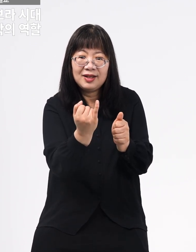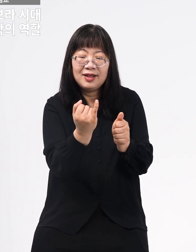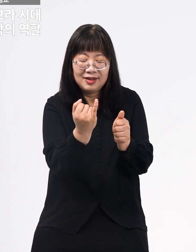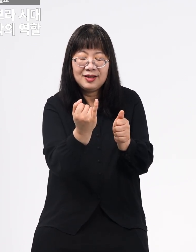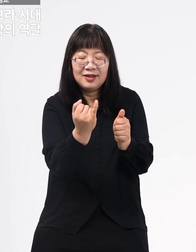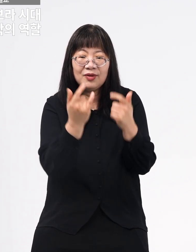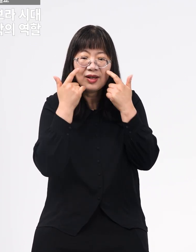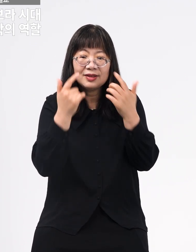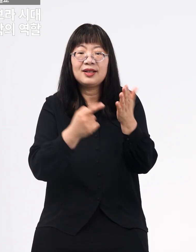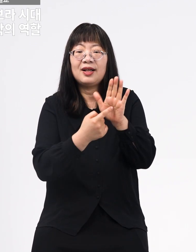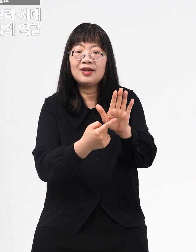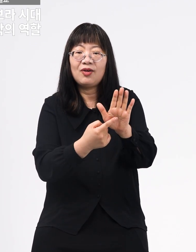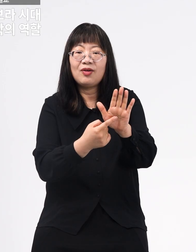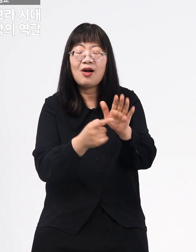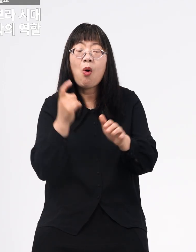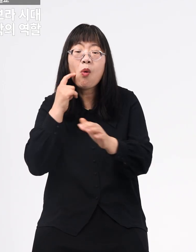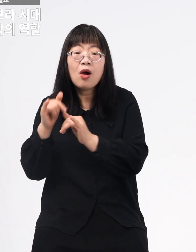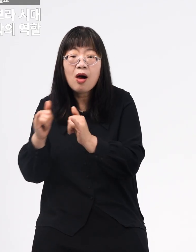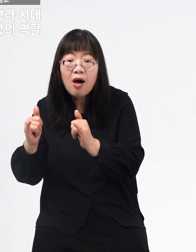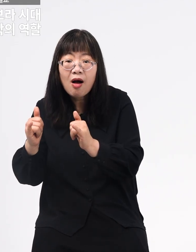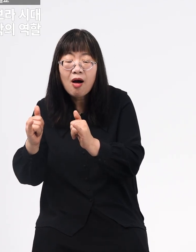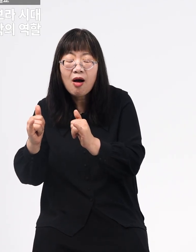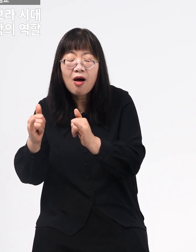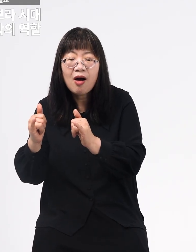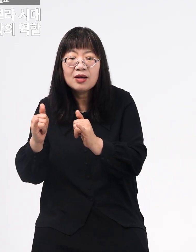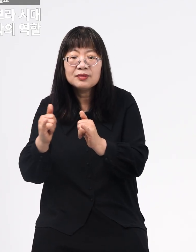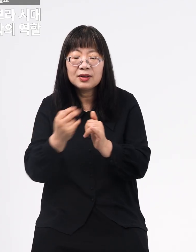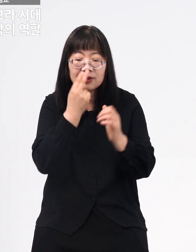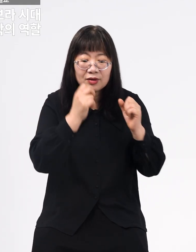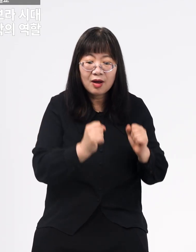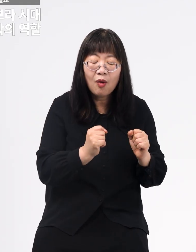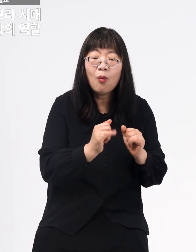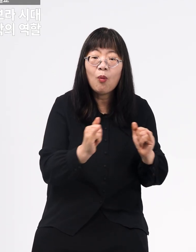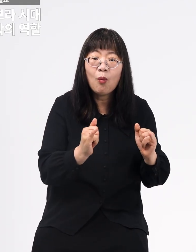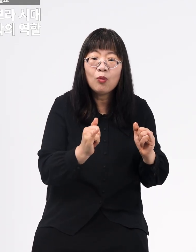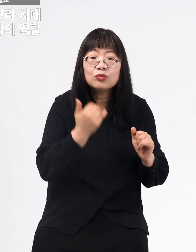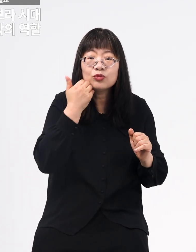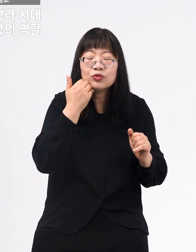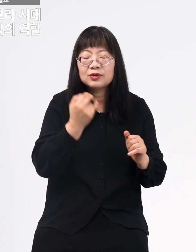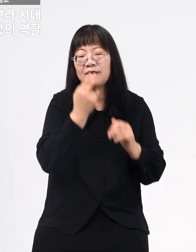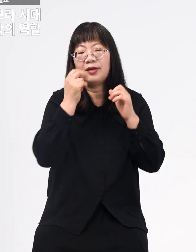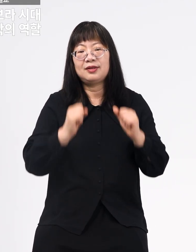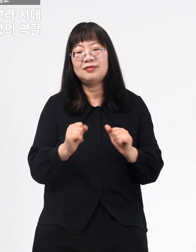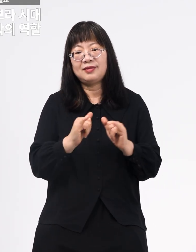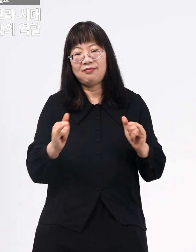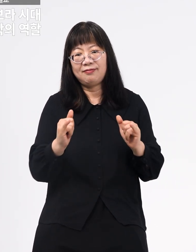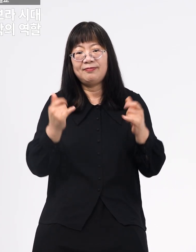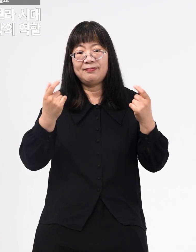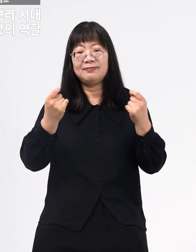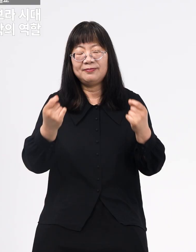걸로 봐서 가상의 인물입니까? 실존했던 인물입니까? 실존의 인물이에요.